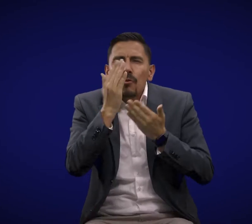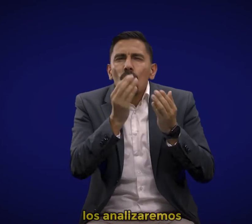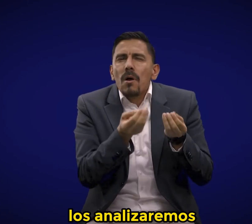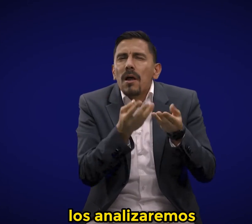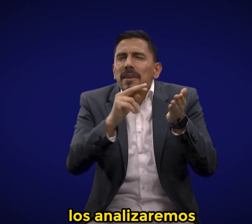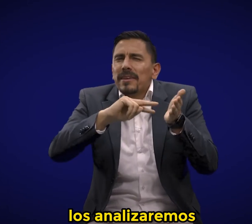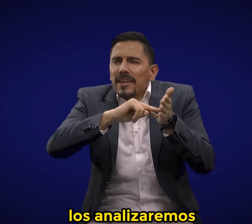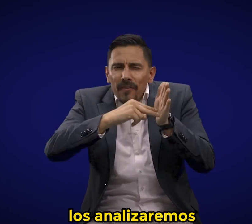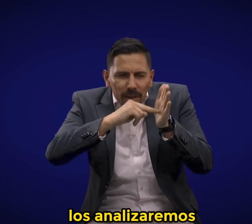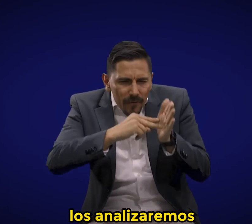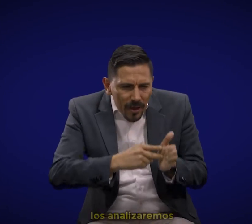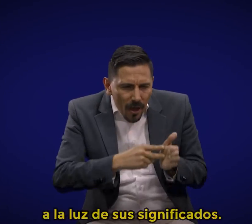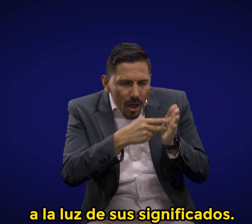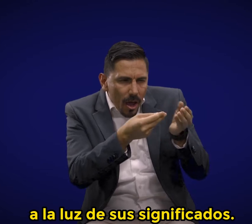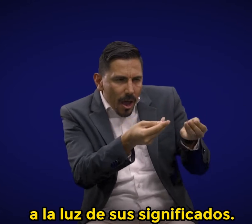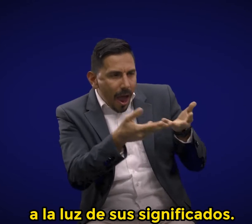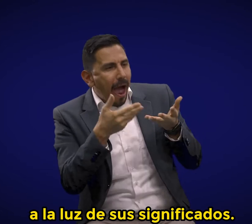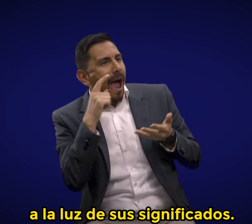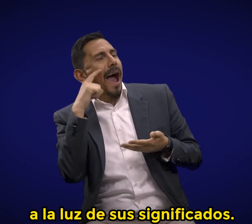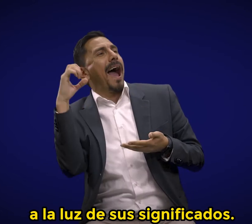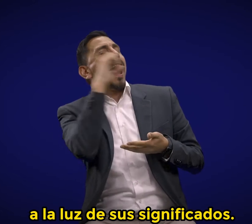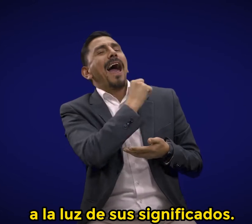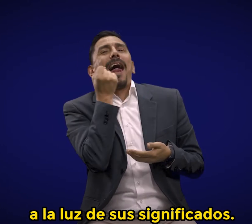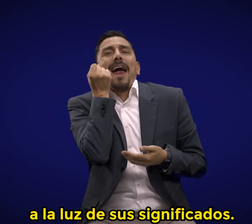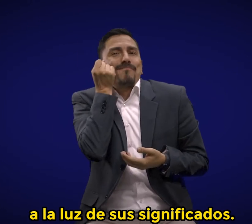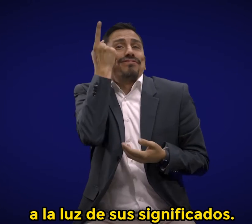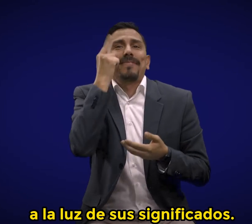los analizaremos a la luz de sus significados.